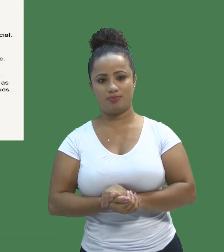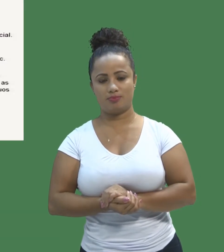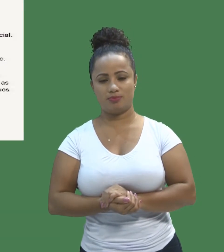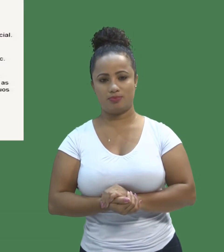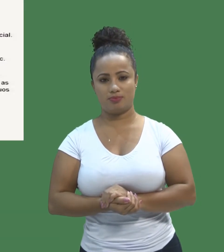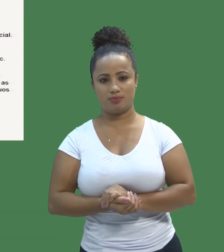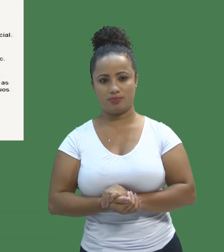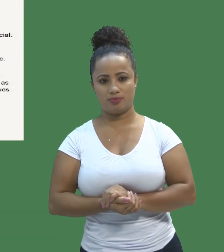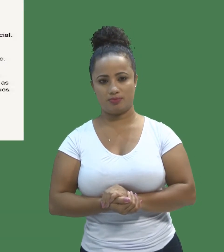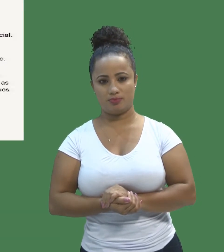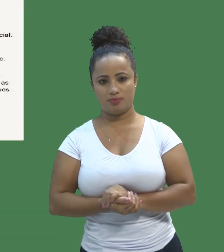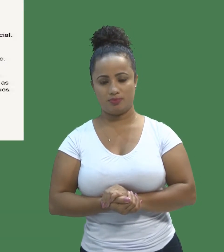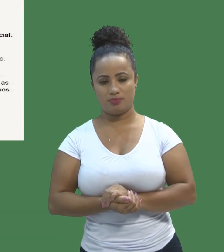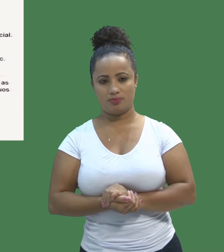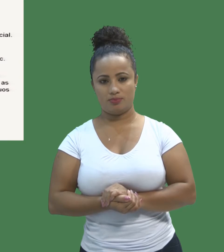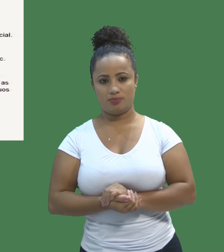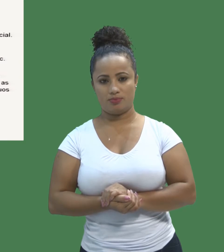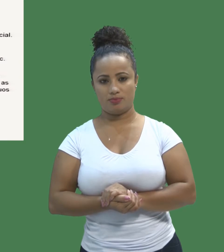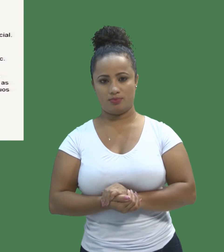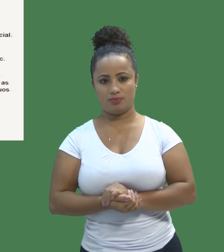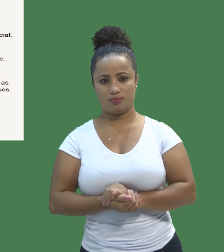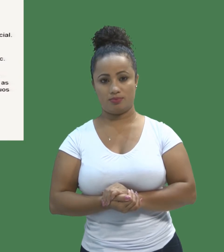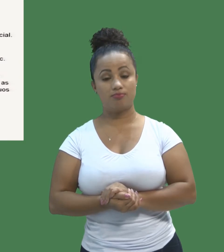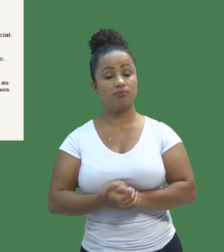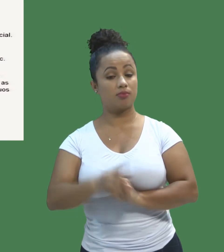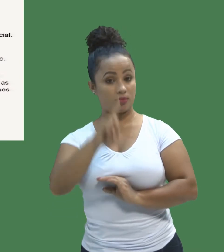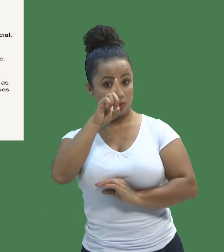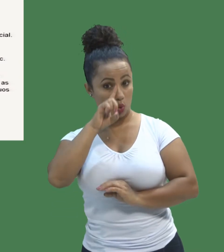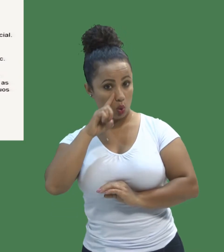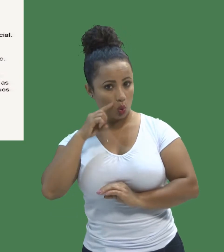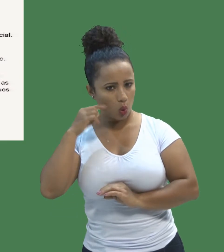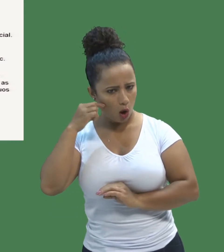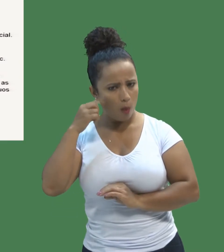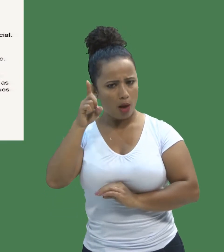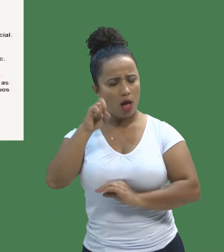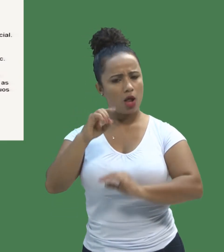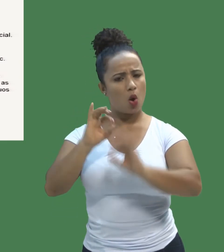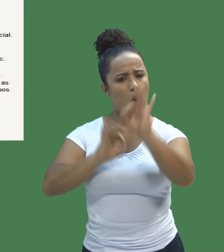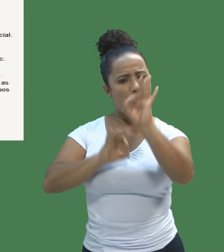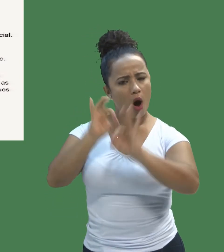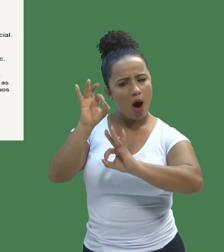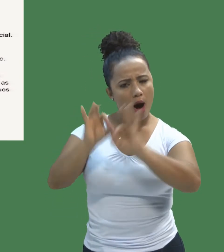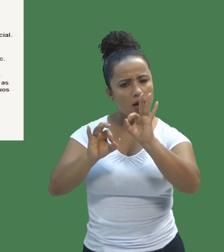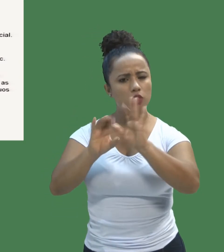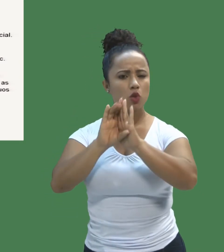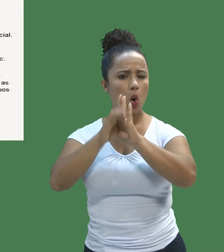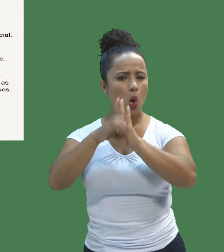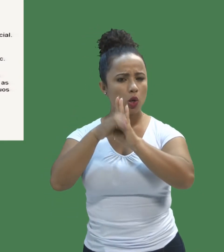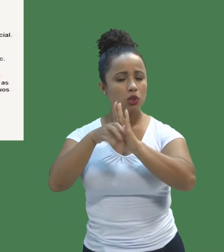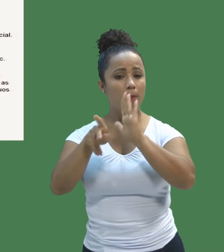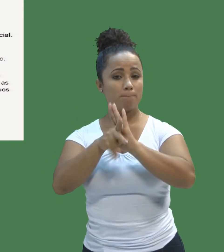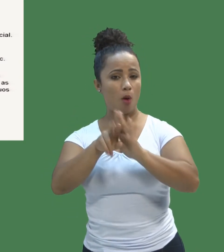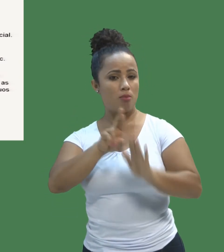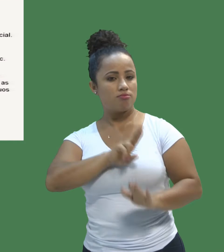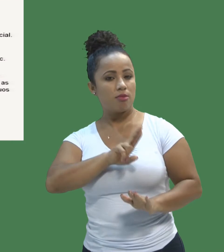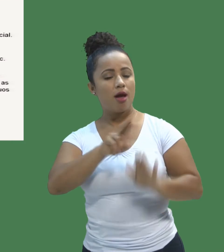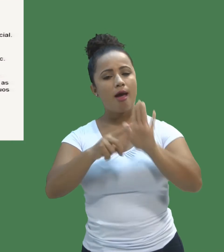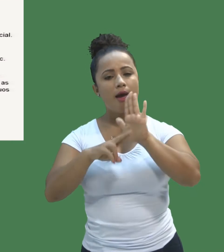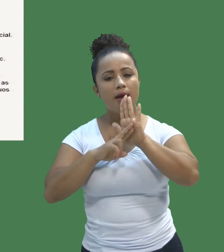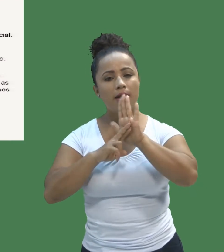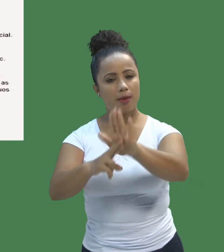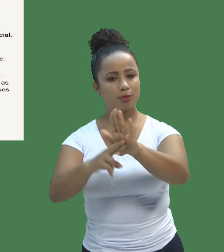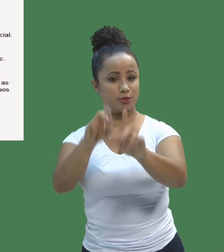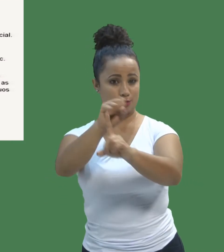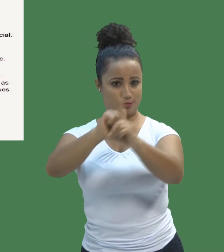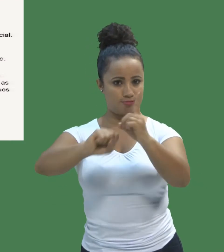Émile Durkheim desenvolveu o conceito de representação social. A sociedade é representada